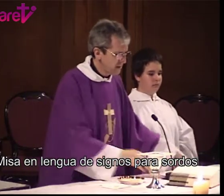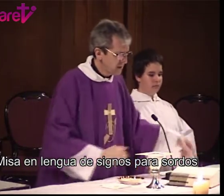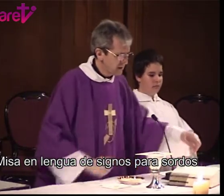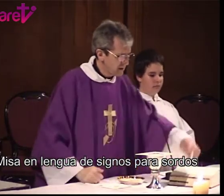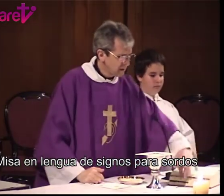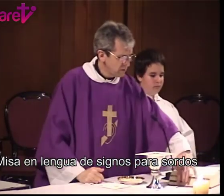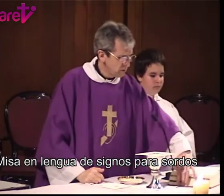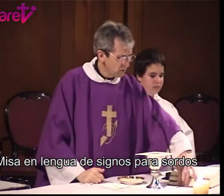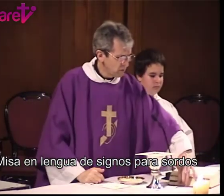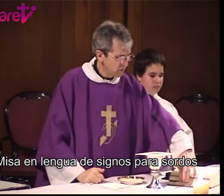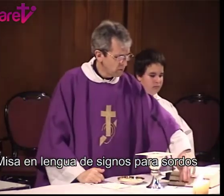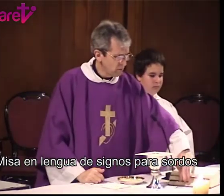cielo.